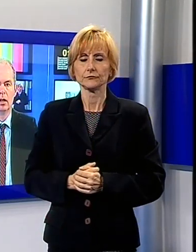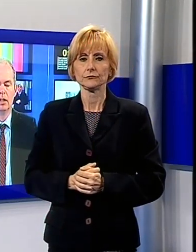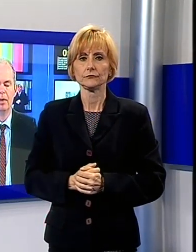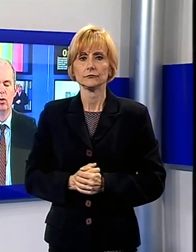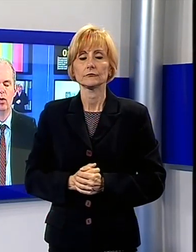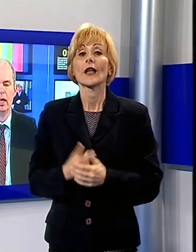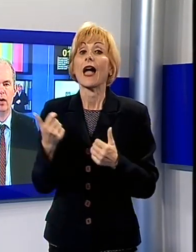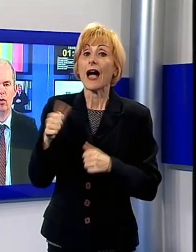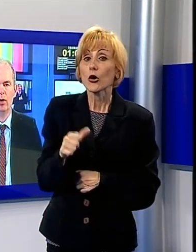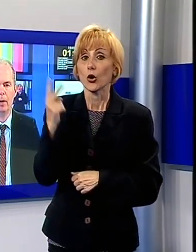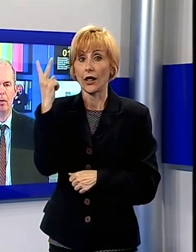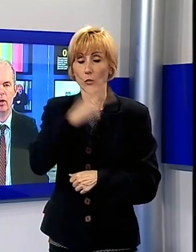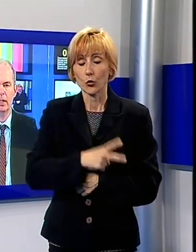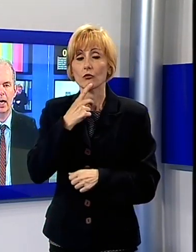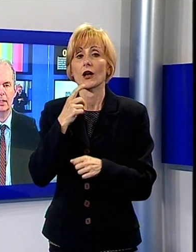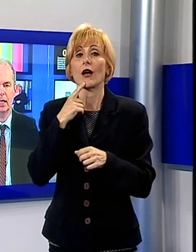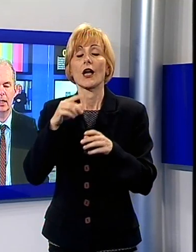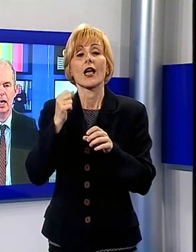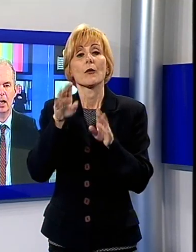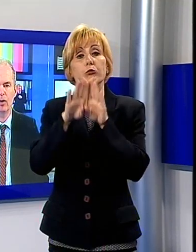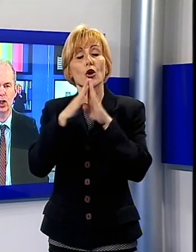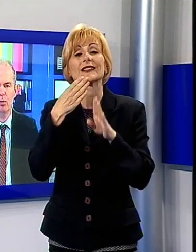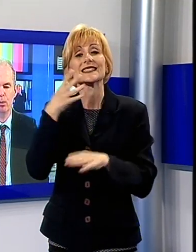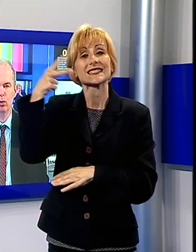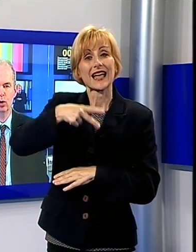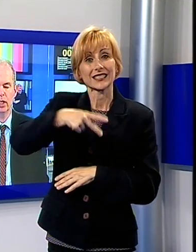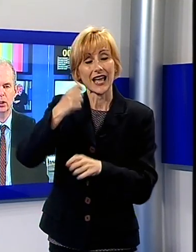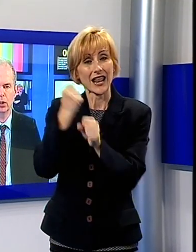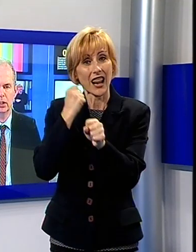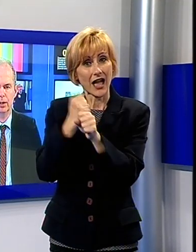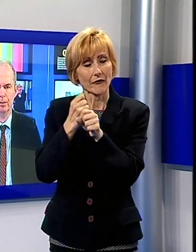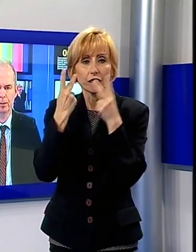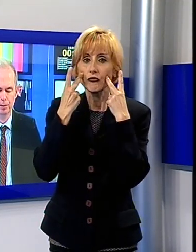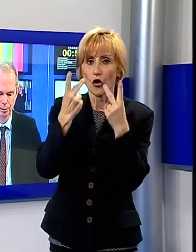Sempre a Lucca i lavori a Porta Sant'Anna, facciamo il punto della situazione.